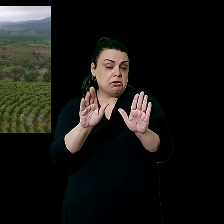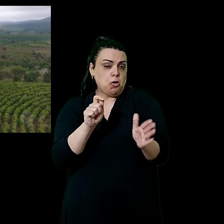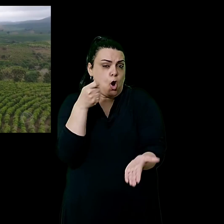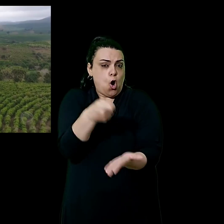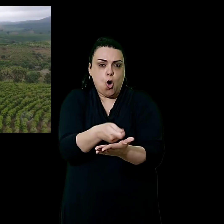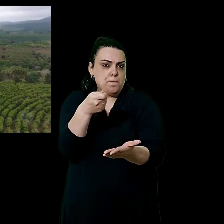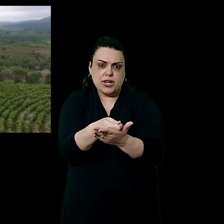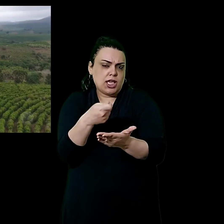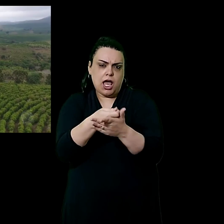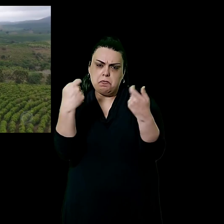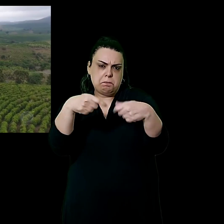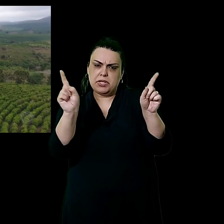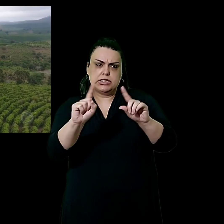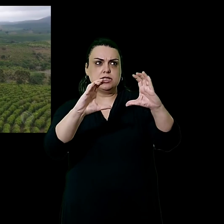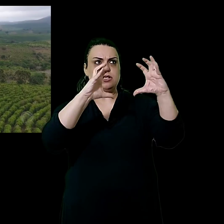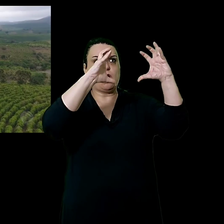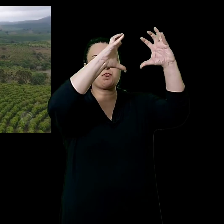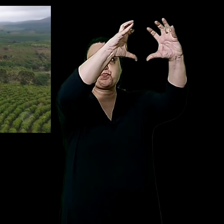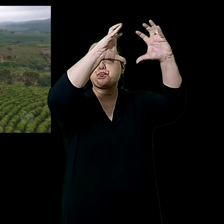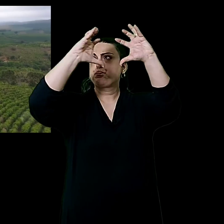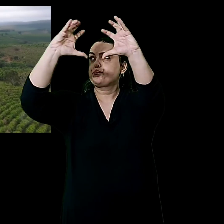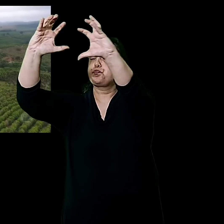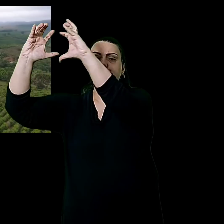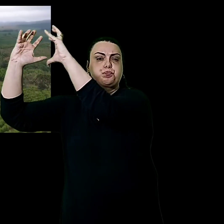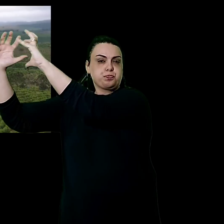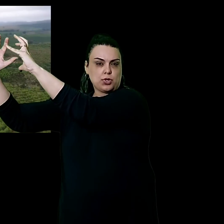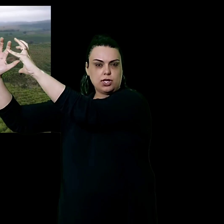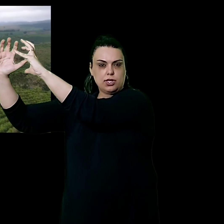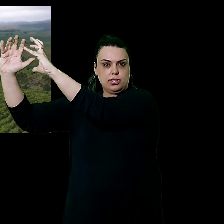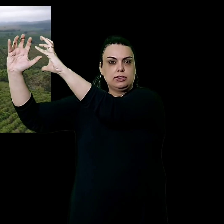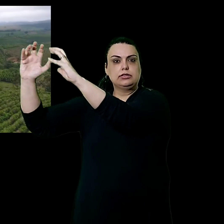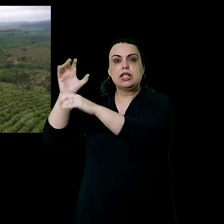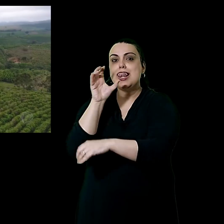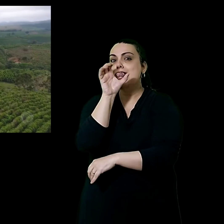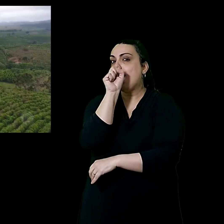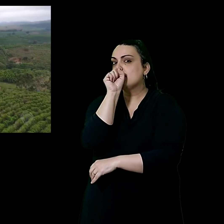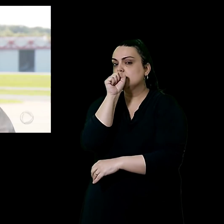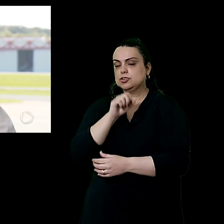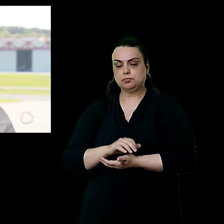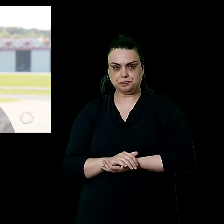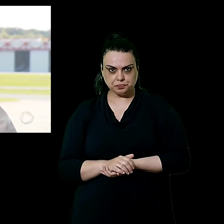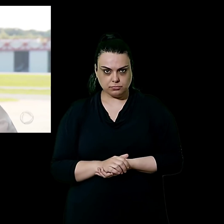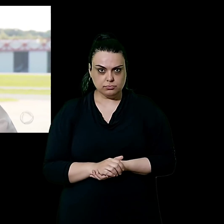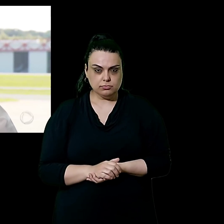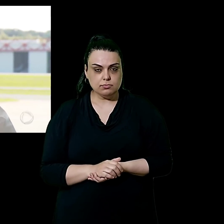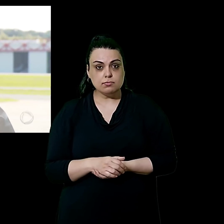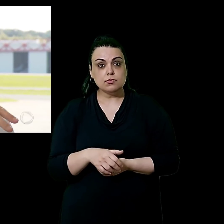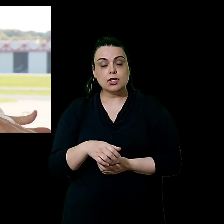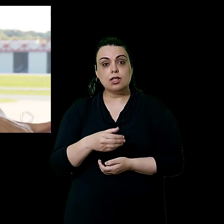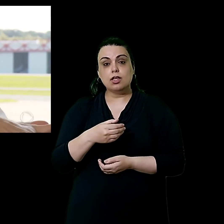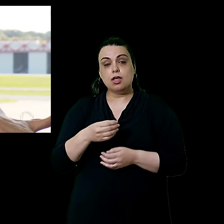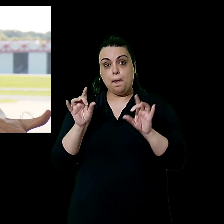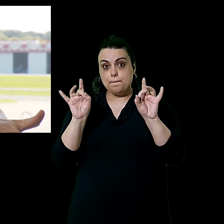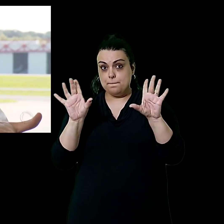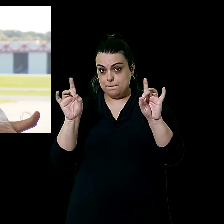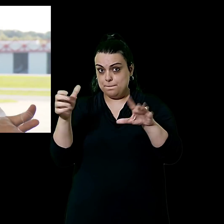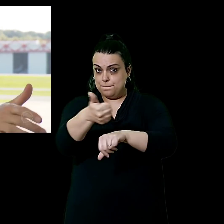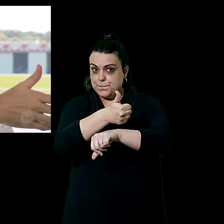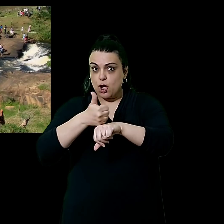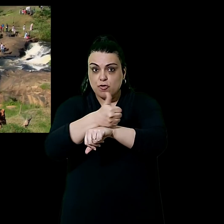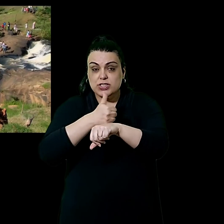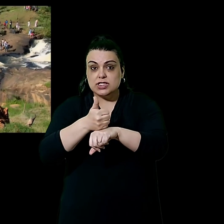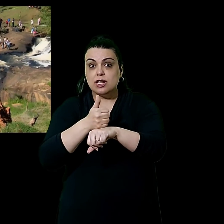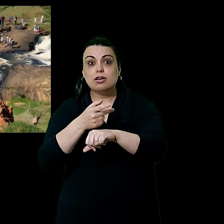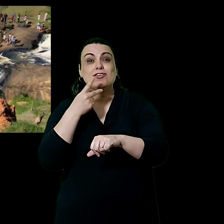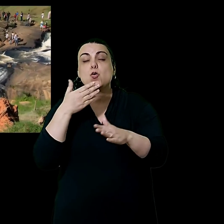não há exigência legal para que os cabos tenham essa sinalização laranja. Segundo especialistas,